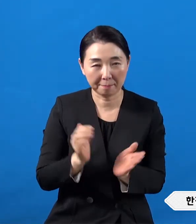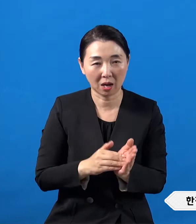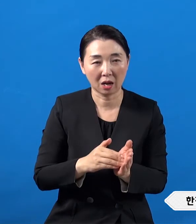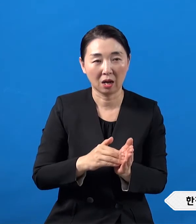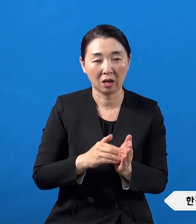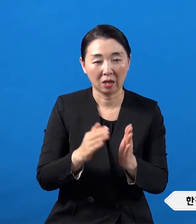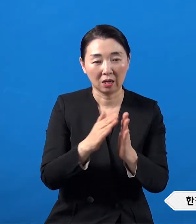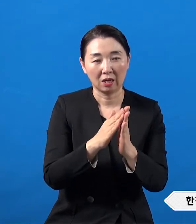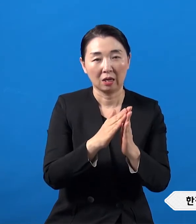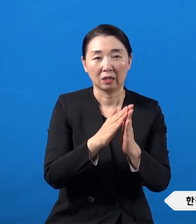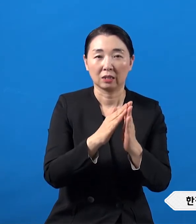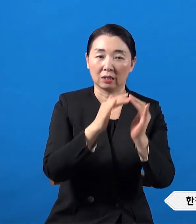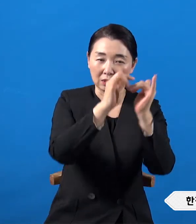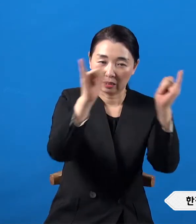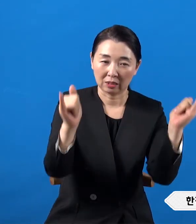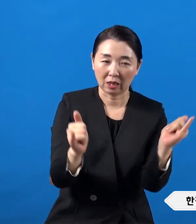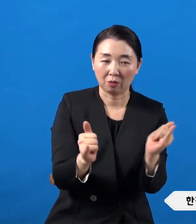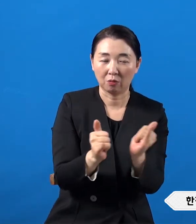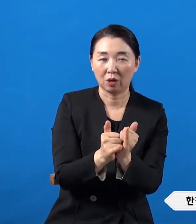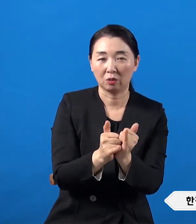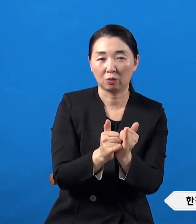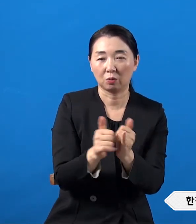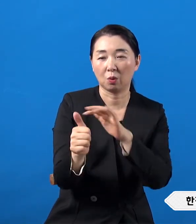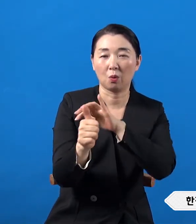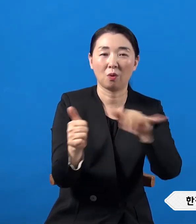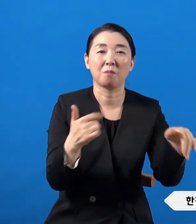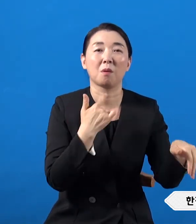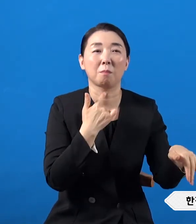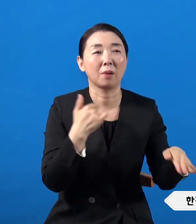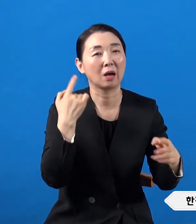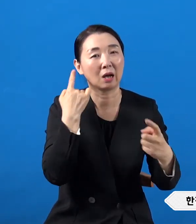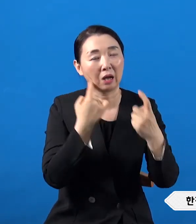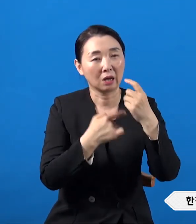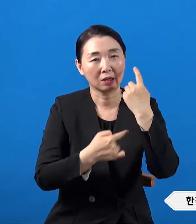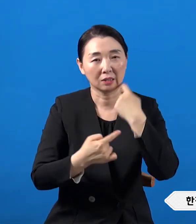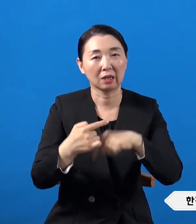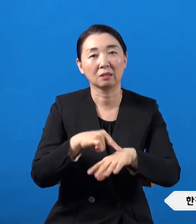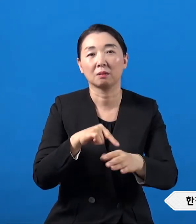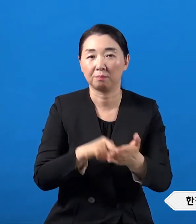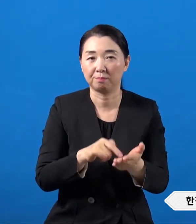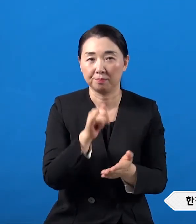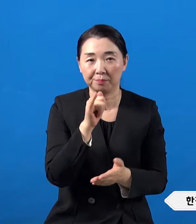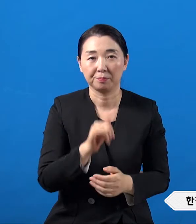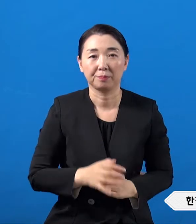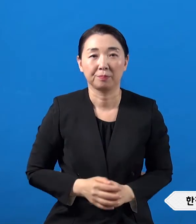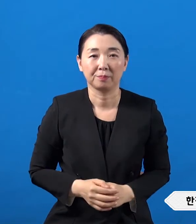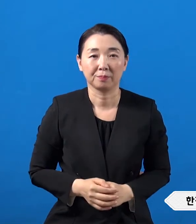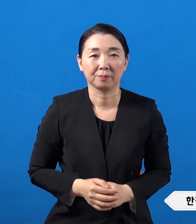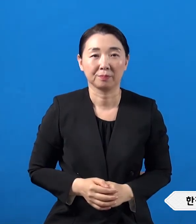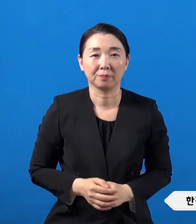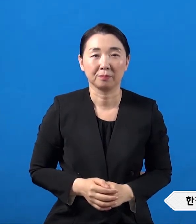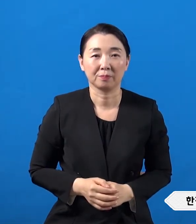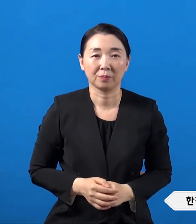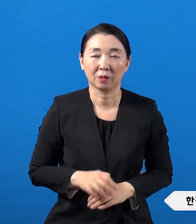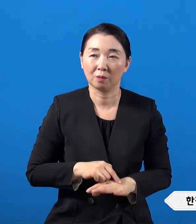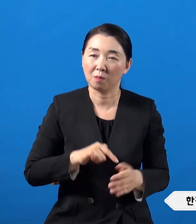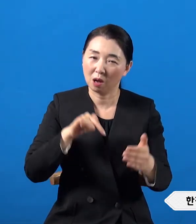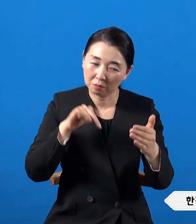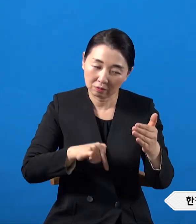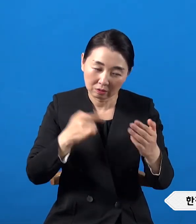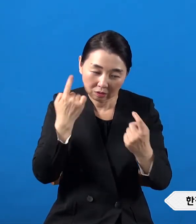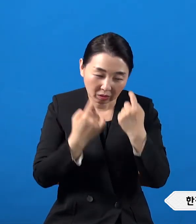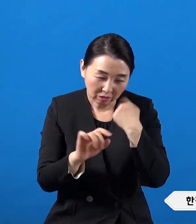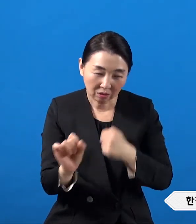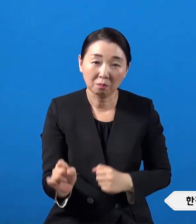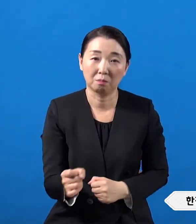사회에서도 외면당한 데 대한 그런 마음의 상처가 깊이 있었습니다. 그 내면의